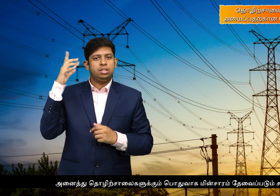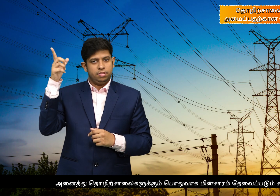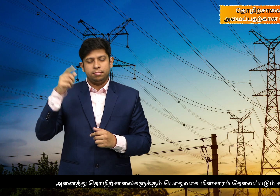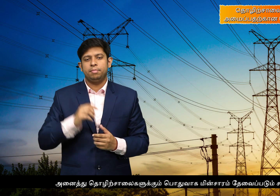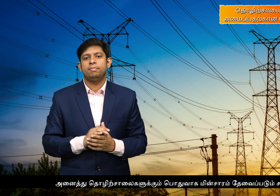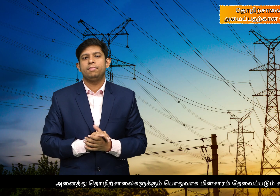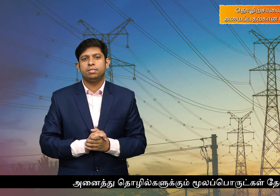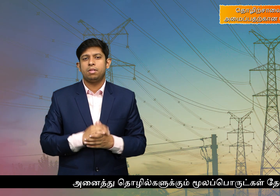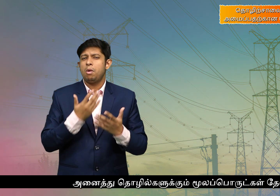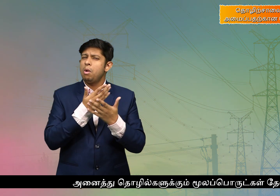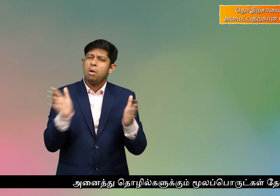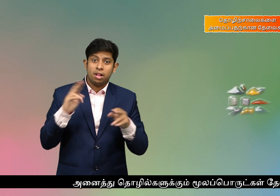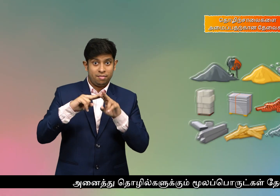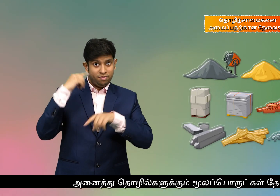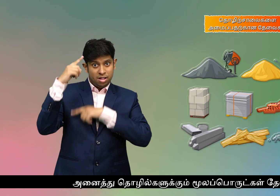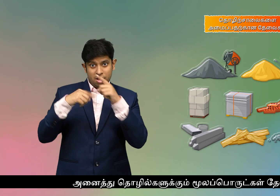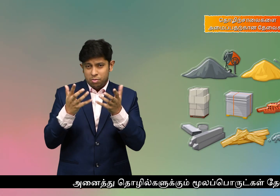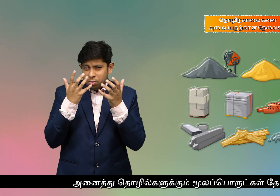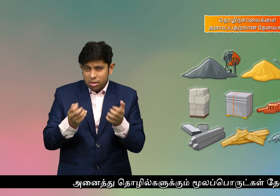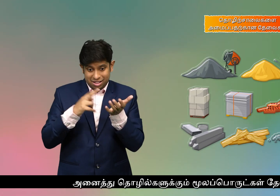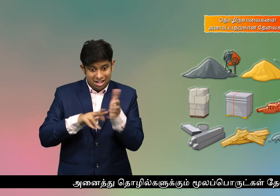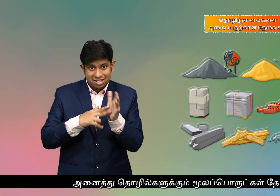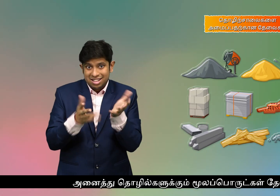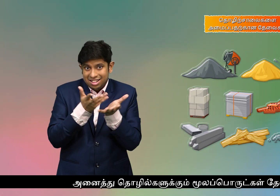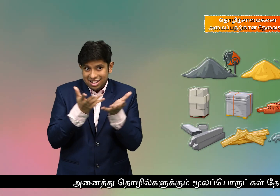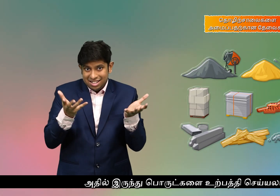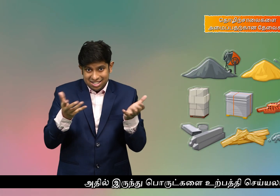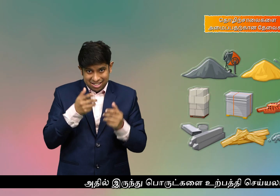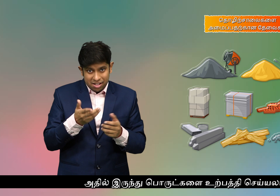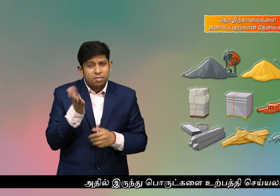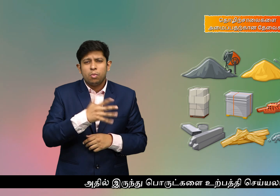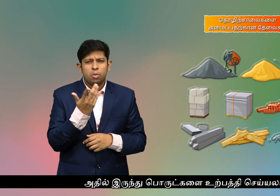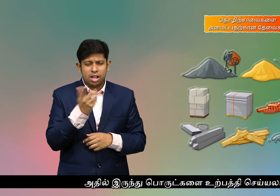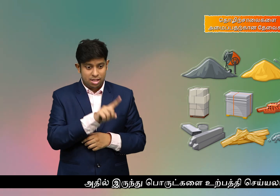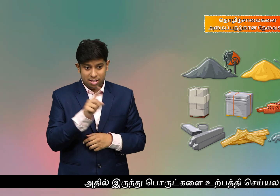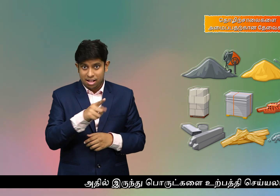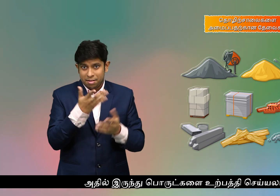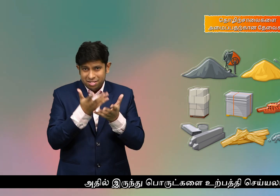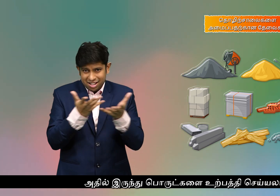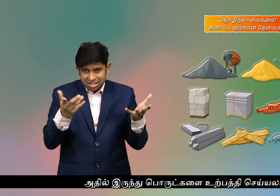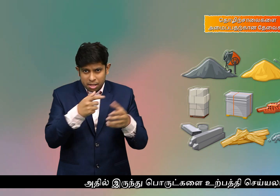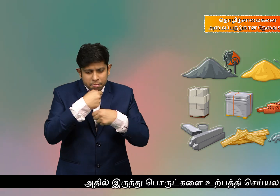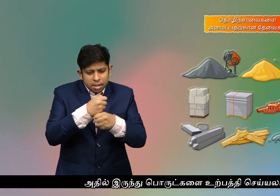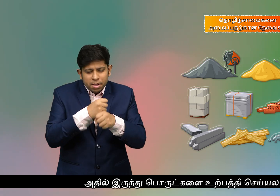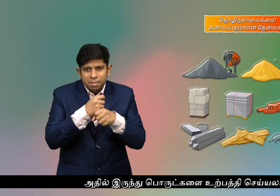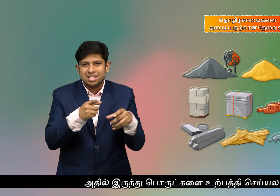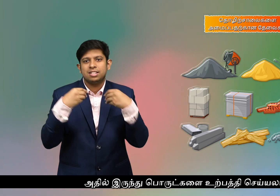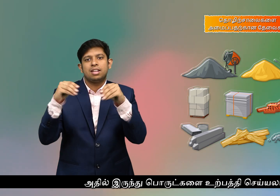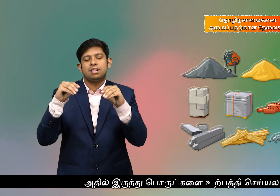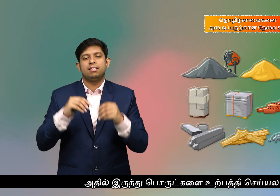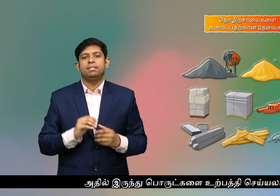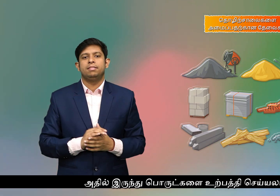தேவைப்படும் சக்தி ஆதாரம். அனைத்து தொழில்களுக்கும் மூலப்பொருட்கள் தேவை. அதிலிருந்து பொருட்களை உற்பத்தி செய்யலாம்.